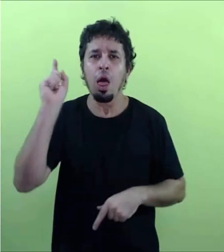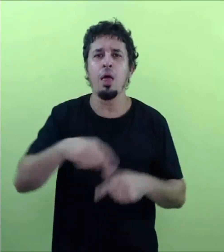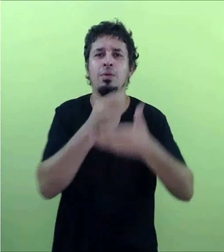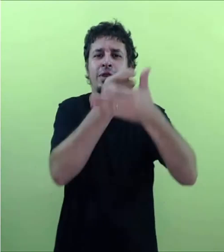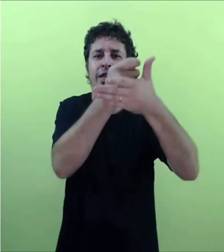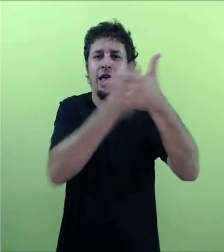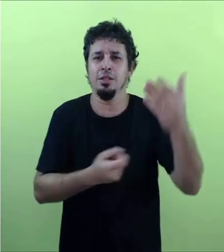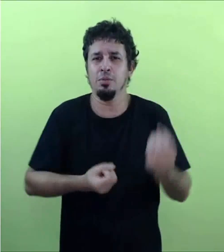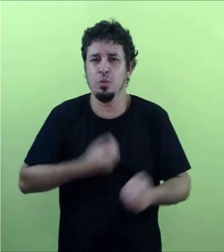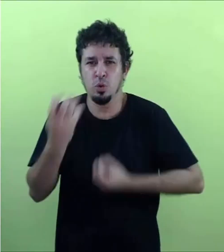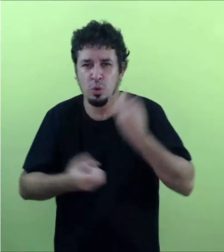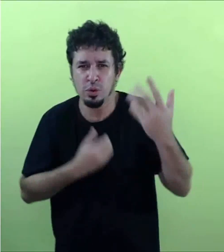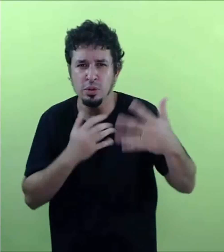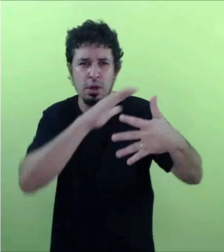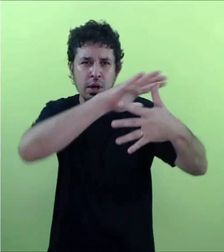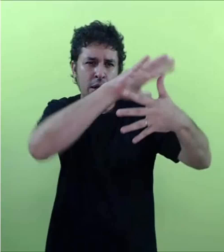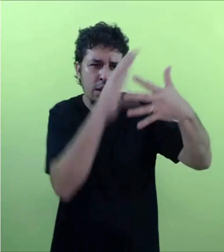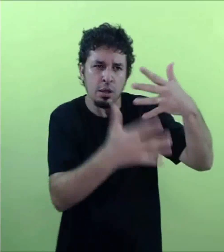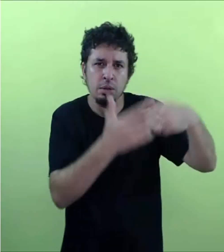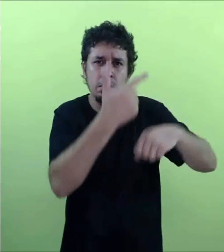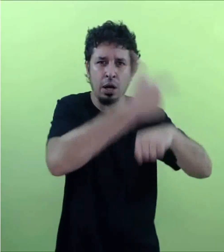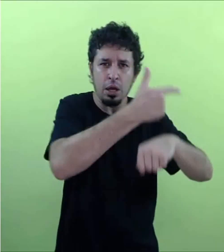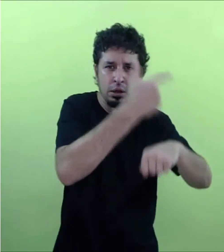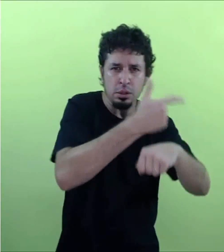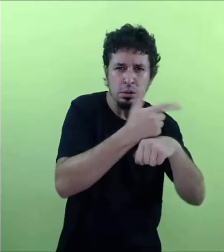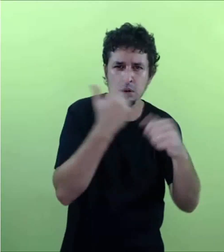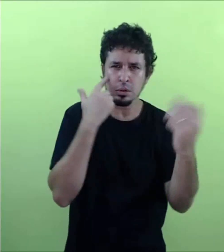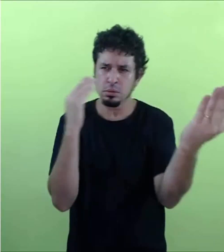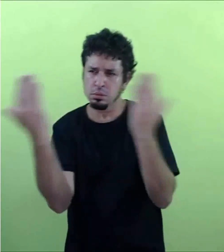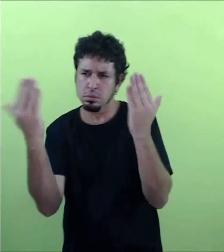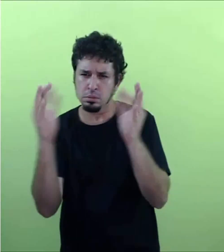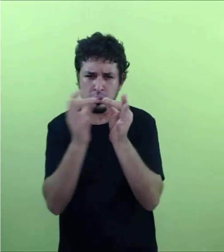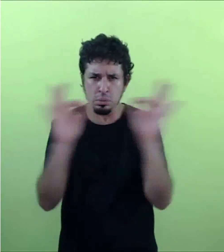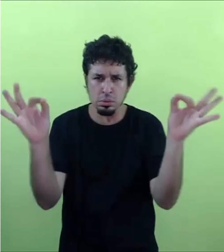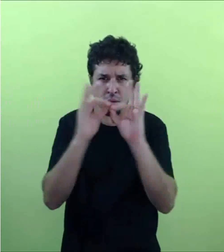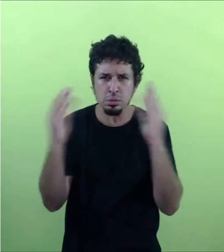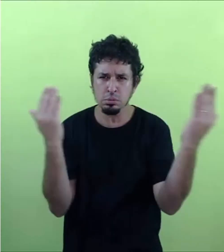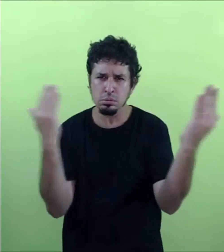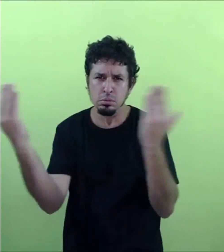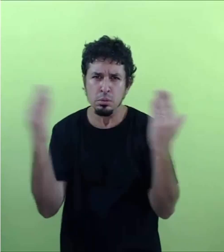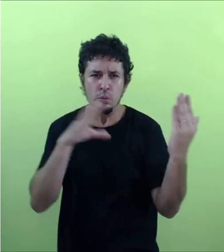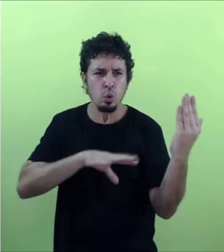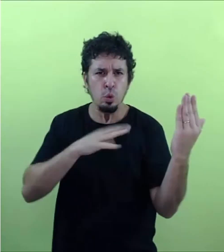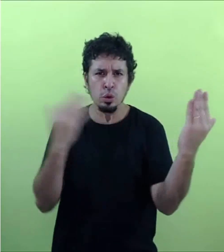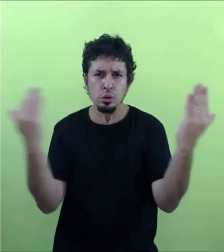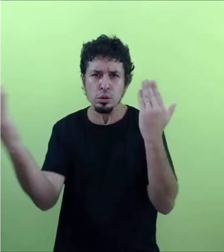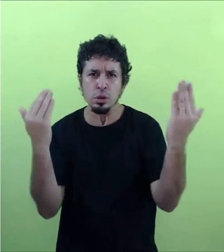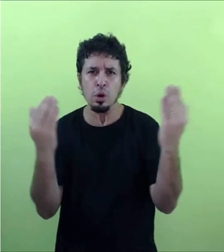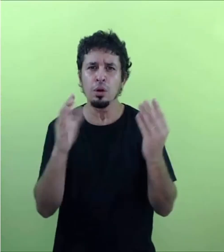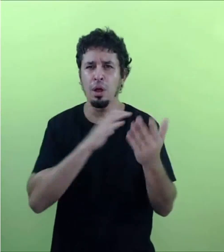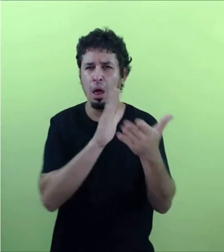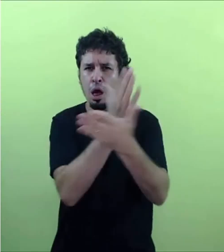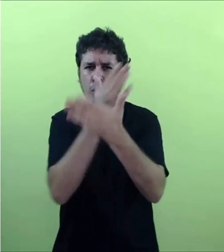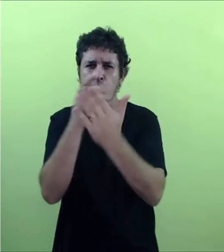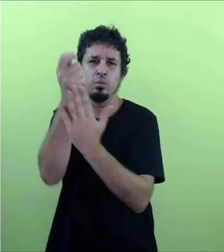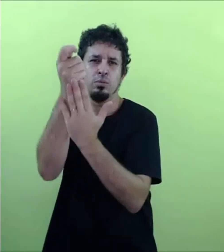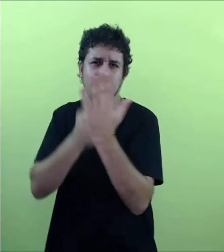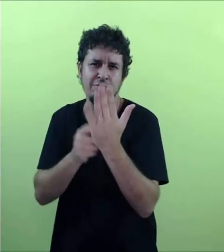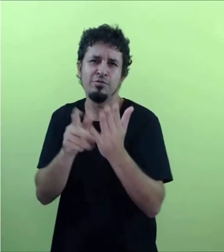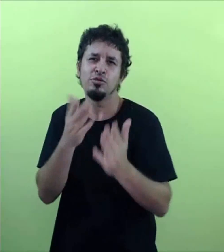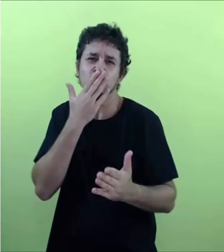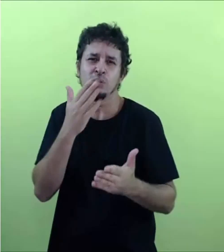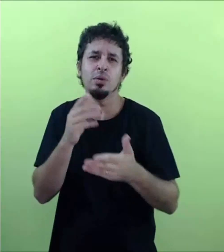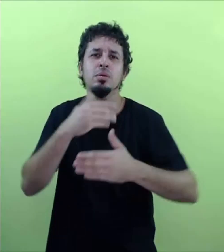de textos produzidos em Libras para comparar o léxico e a sintaxe próprios de determinados tipos de textos é uma